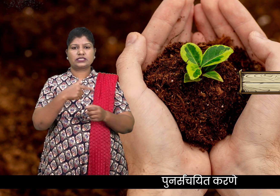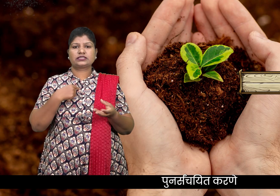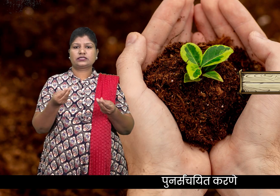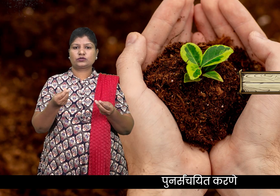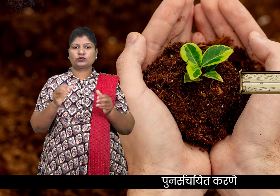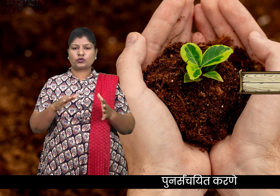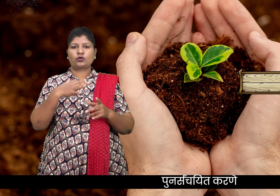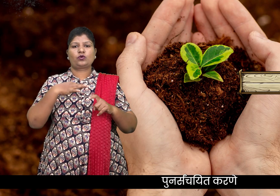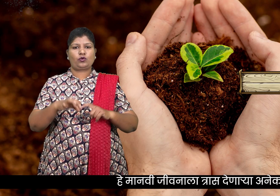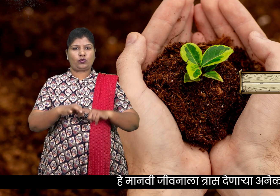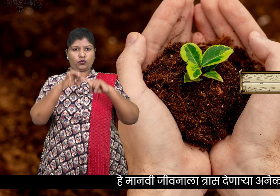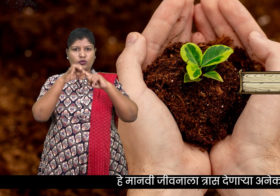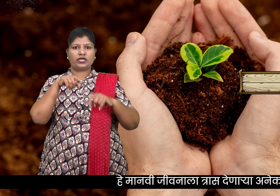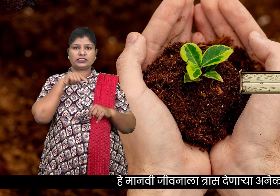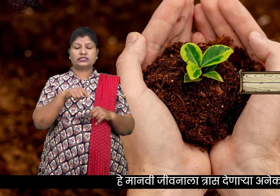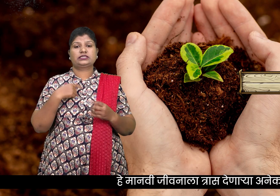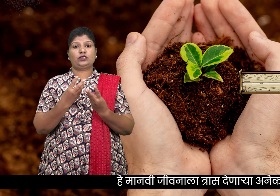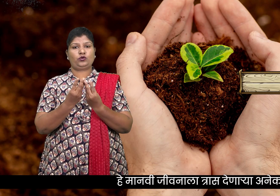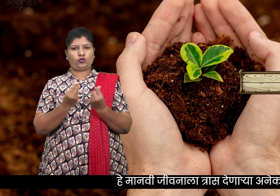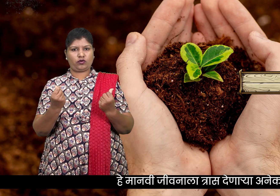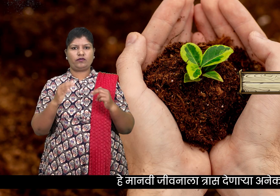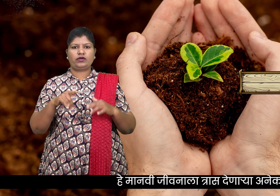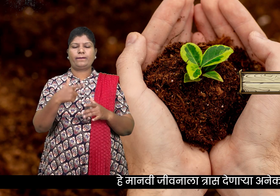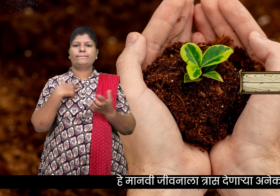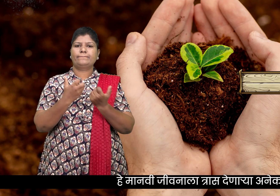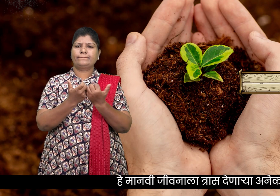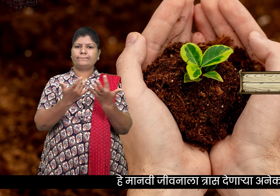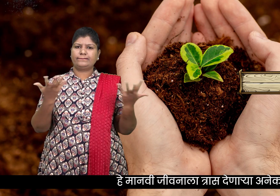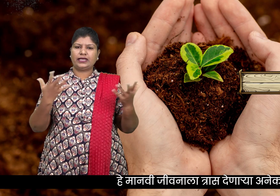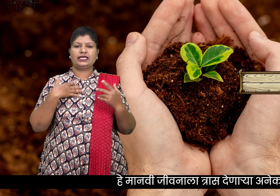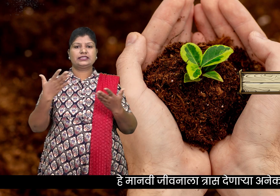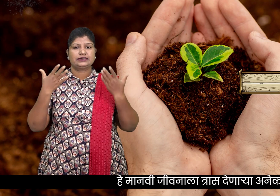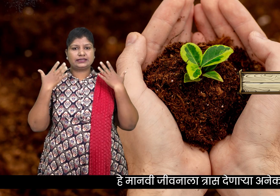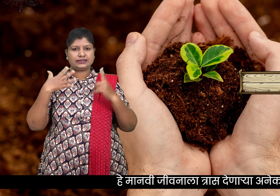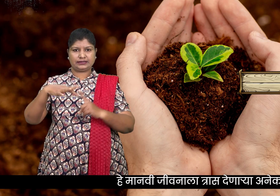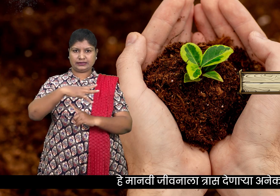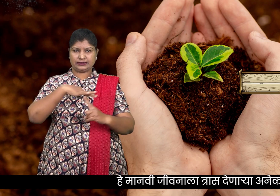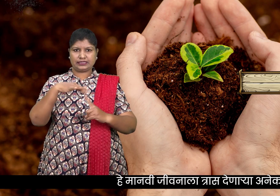पुनर्संचित करणे हे मानवी जीवनाला त्रास देणाऱ्या अनेक